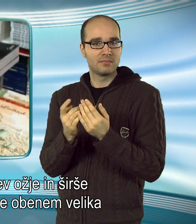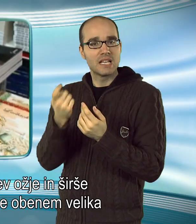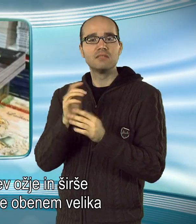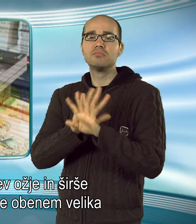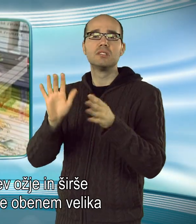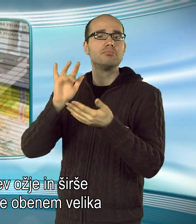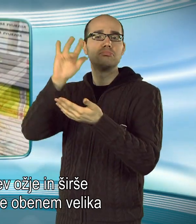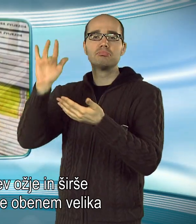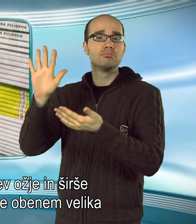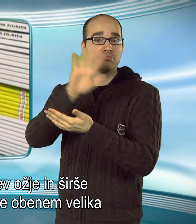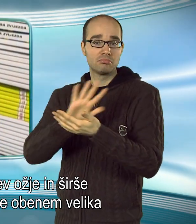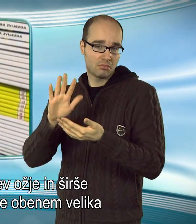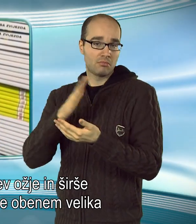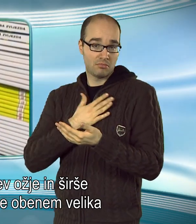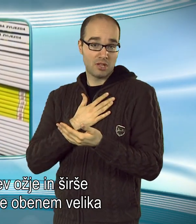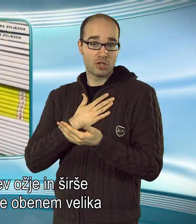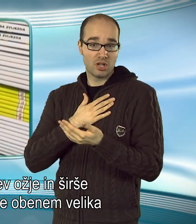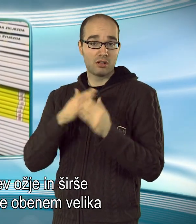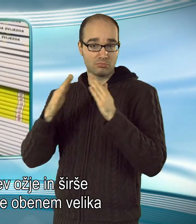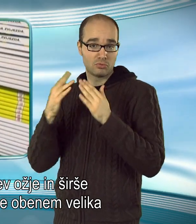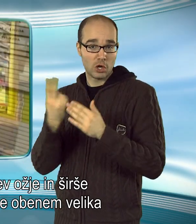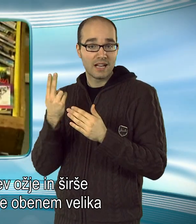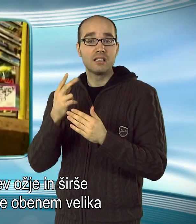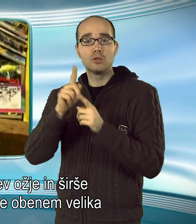domovine, kar je obenem velika sreča za slovenski strip.